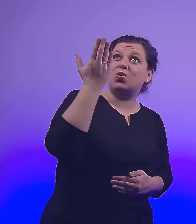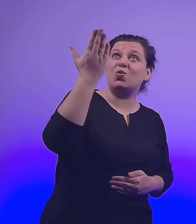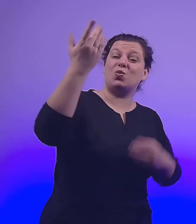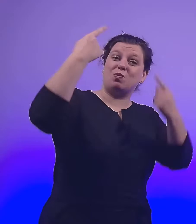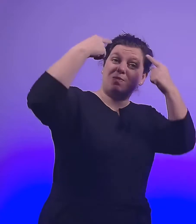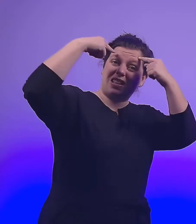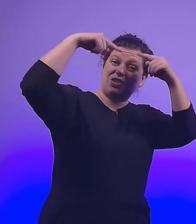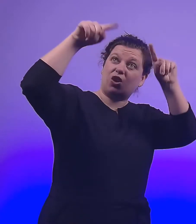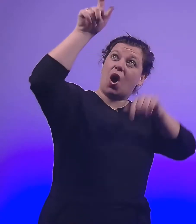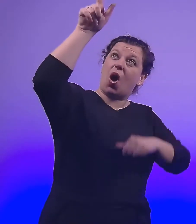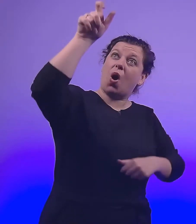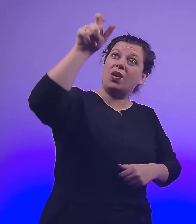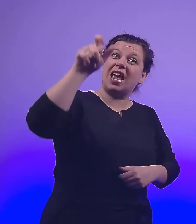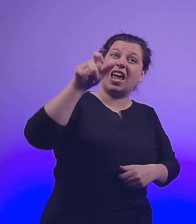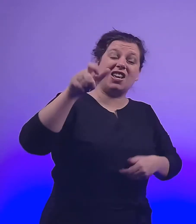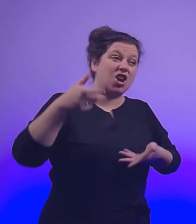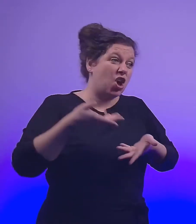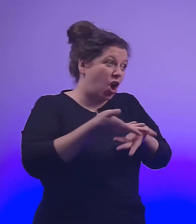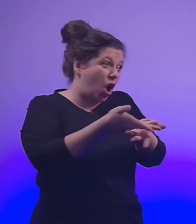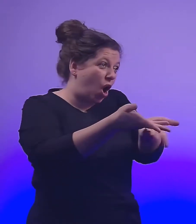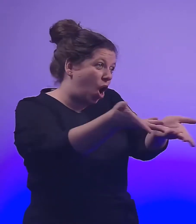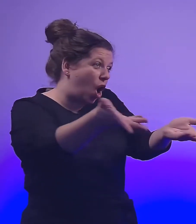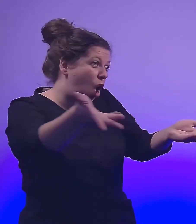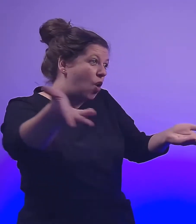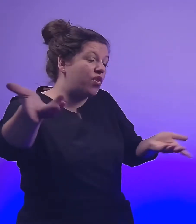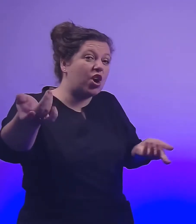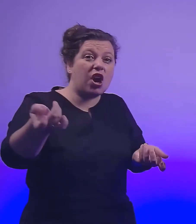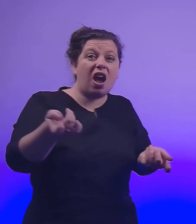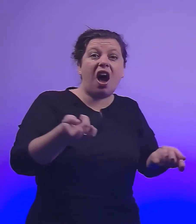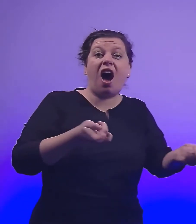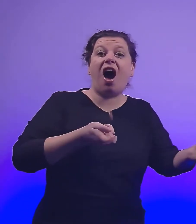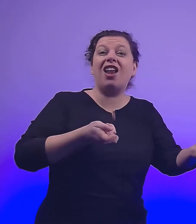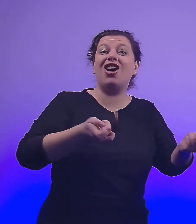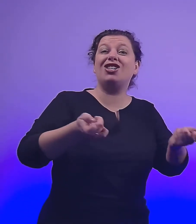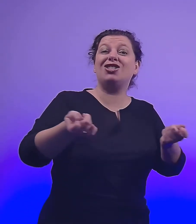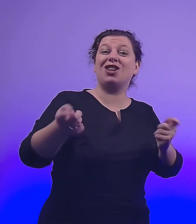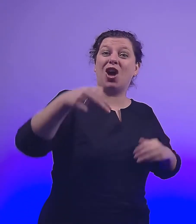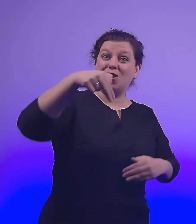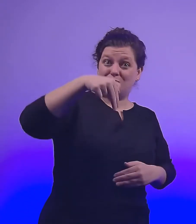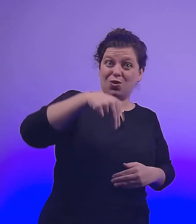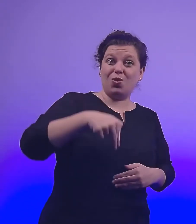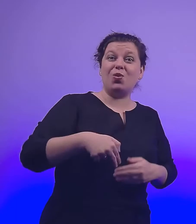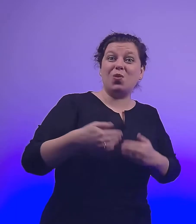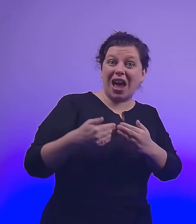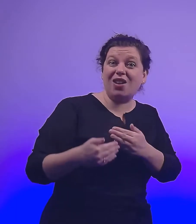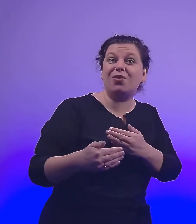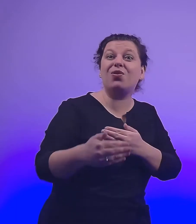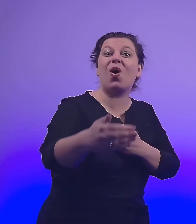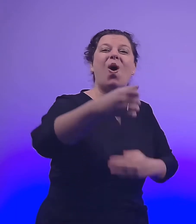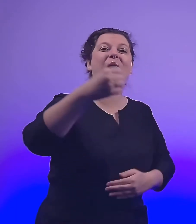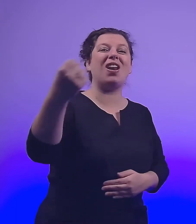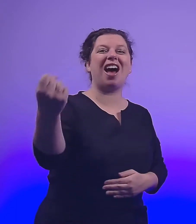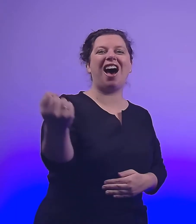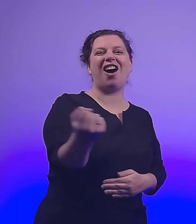Want u bent koning over alles, nu.